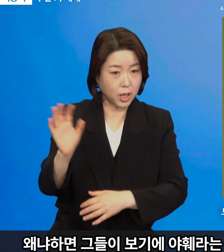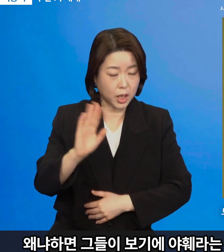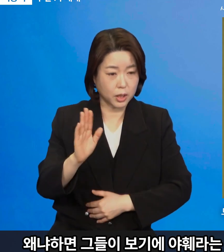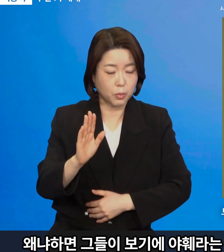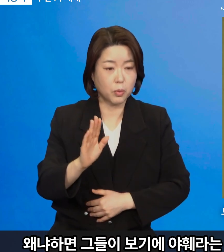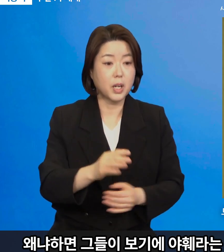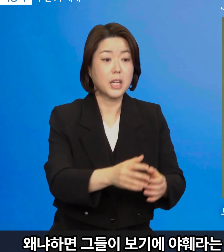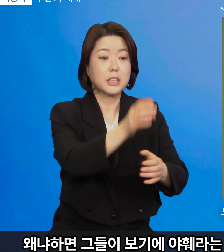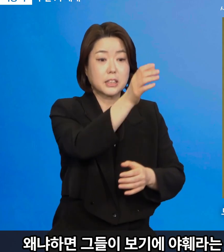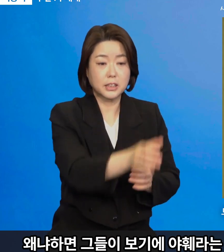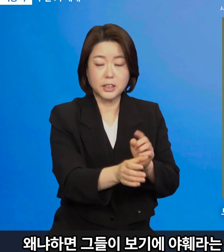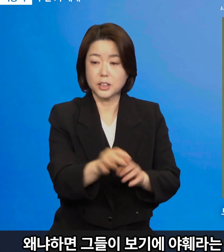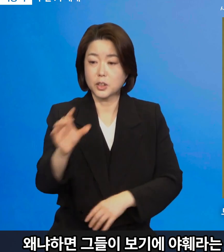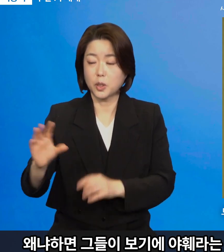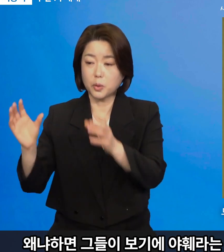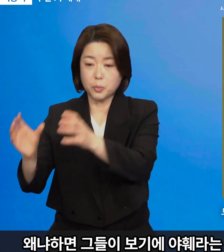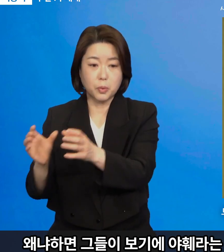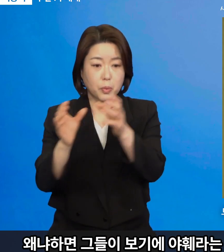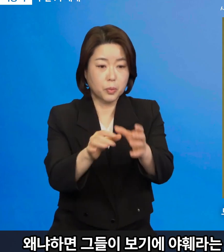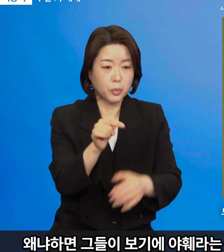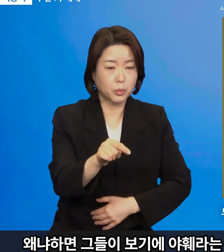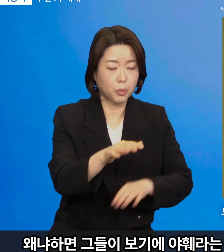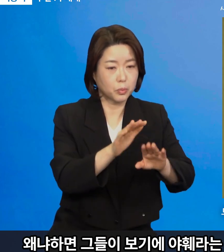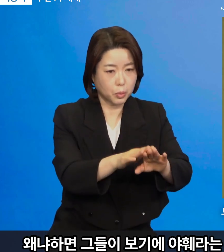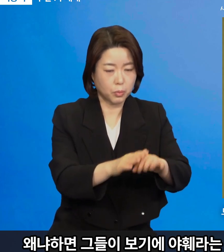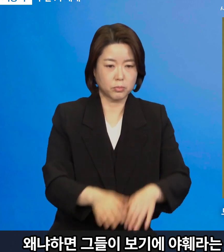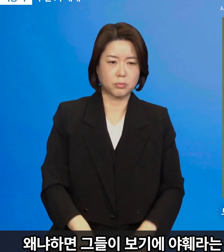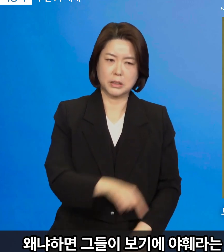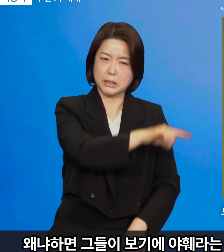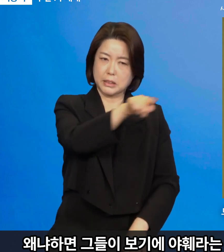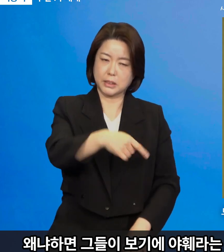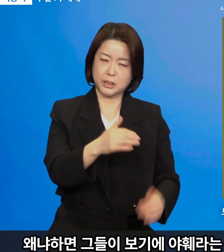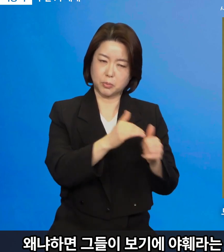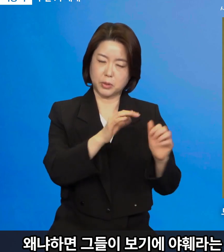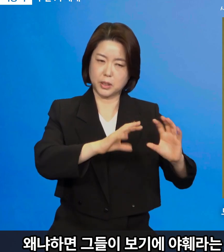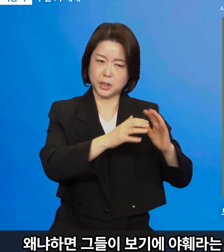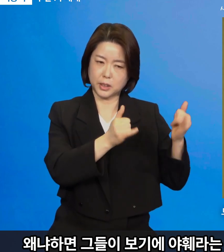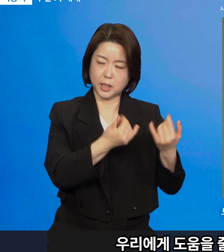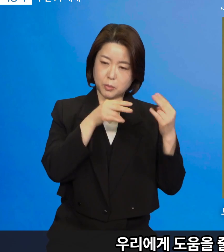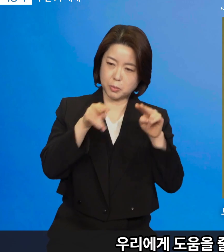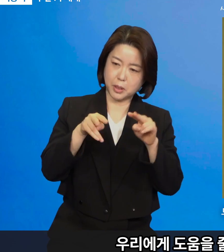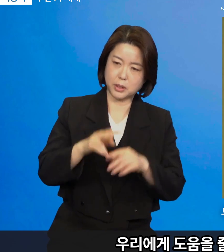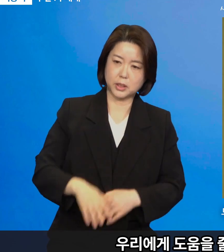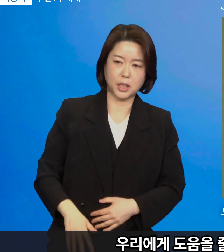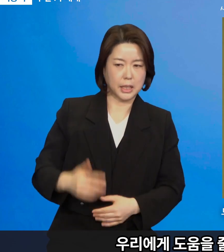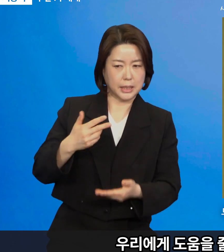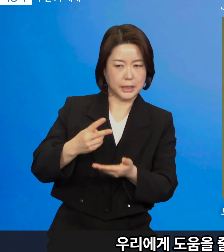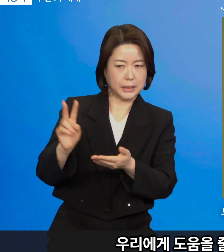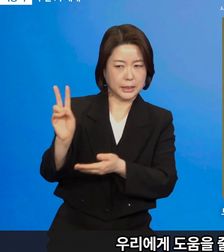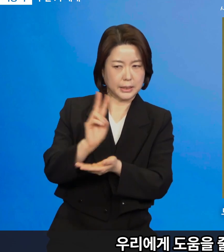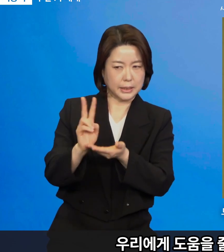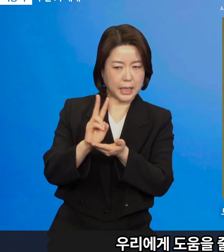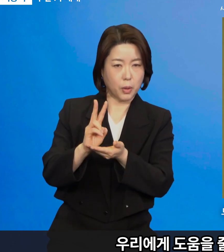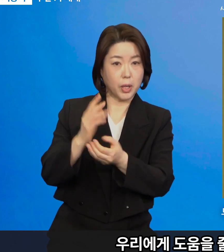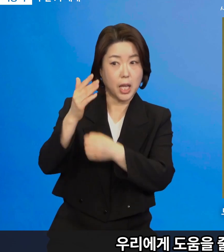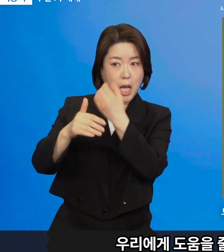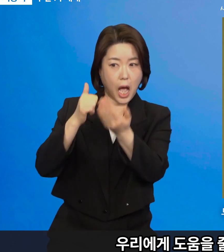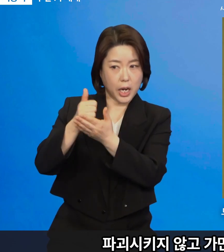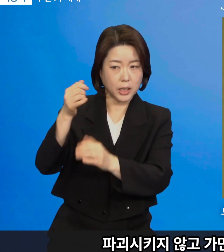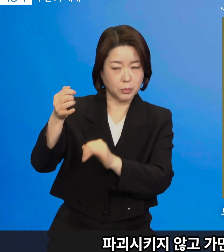왜냐하면 그들이 보기에 야훼라는 신도 상당히 유용해 보이기 때문에 우리에게 도움을 줄 수 있겠다